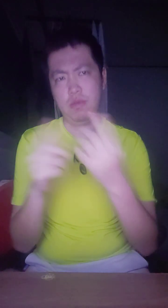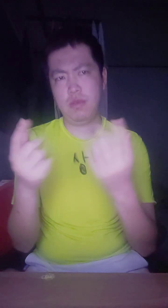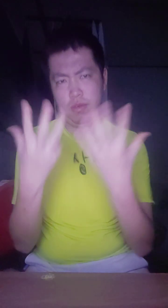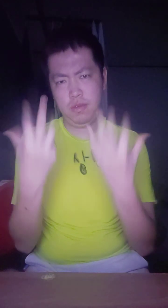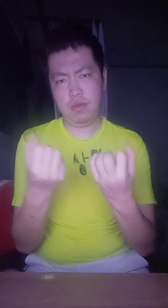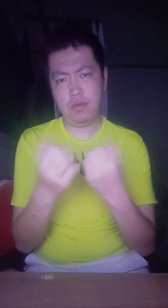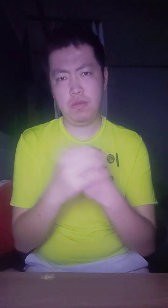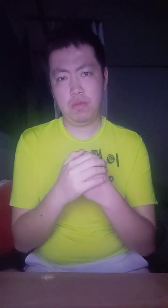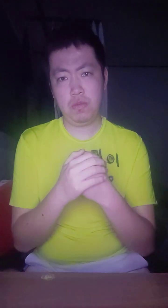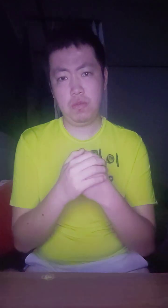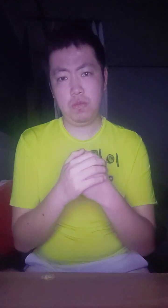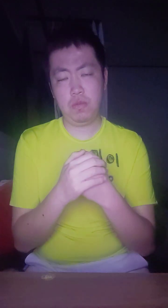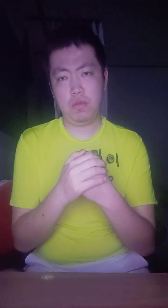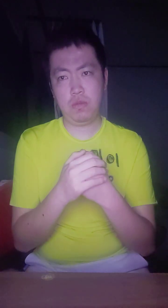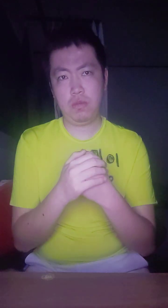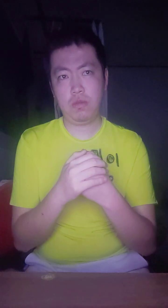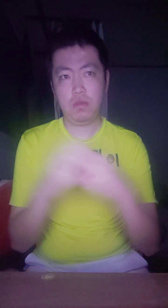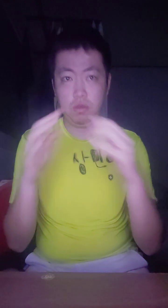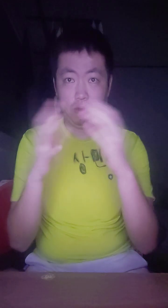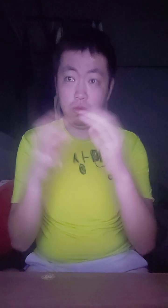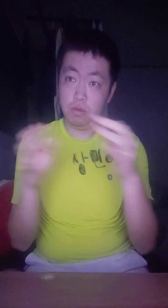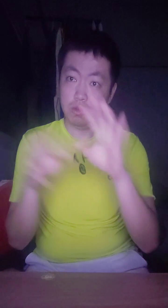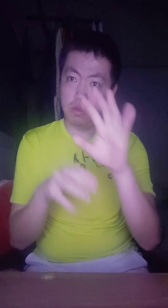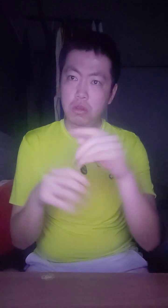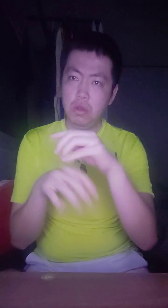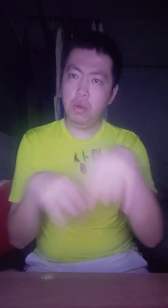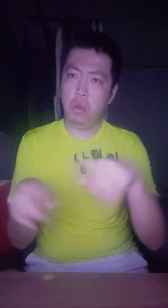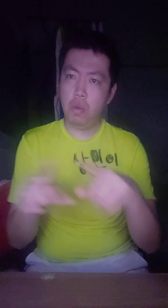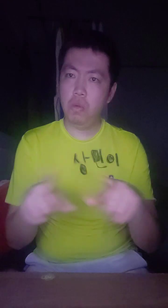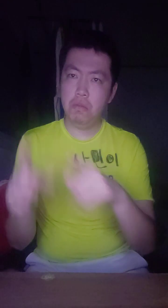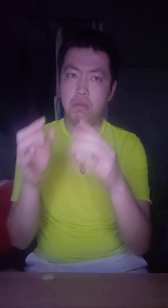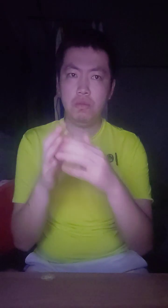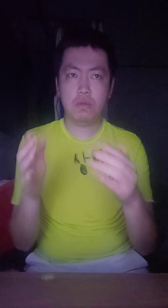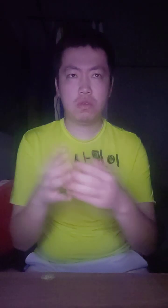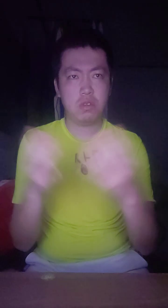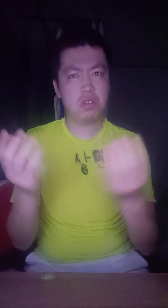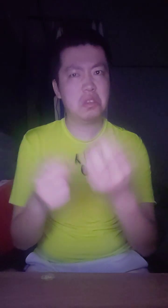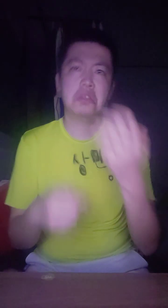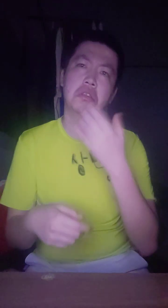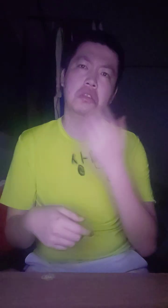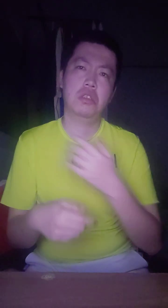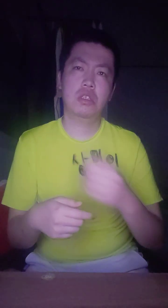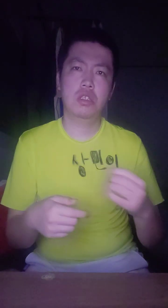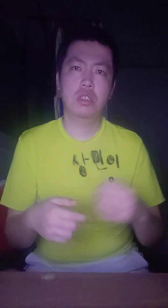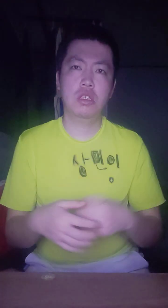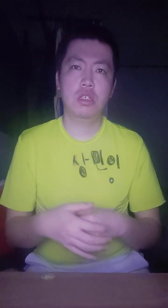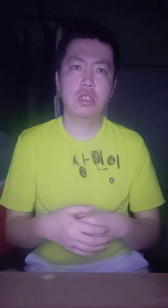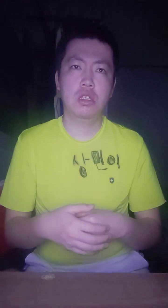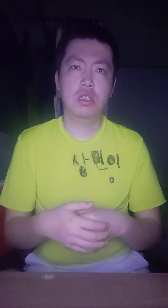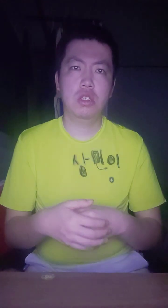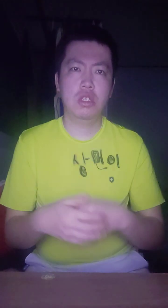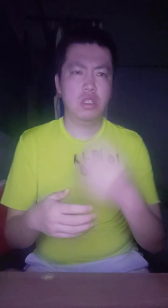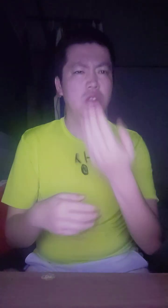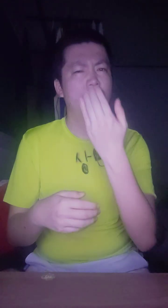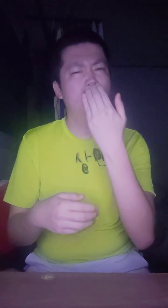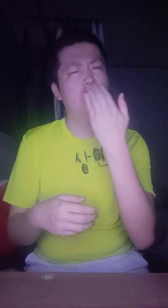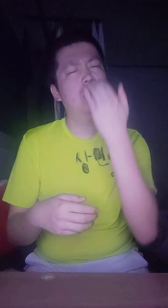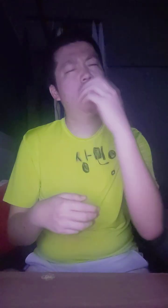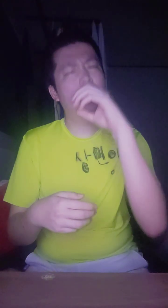많습니다. 건물을 지은 지 오래된 원도심의 경우 상황이 더 심각합니다. 술김에 범행을 저지르는